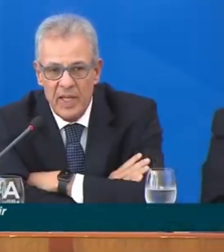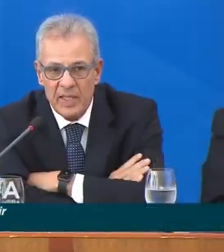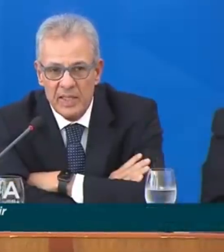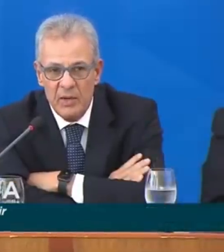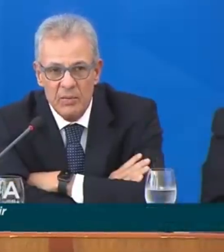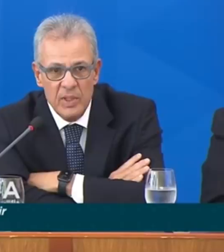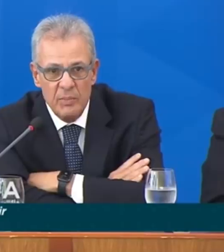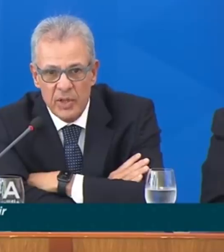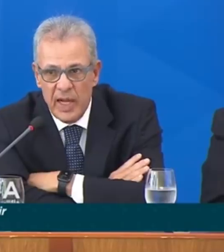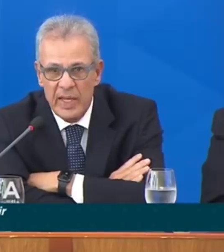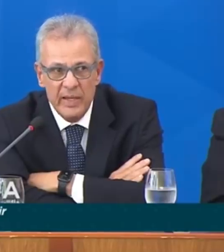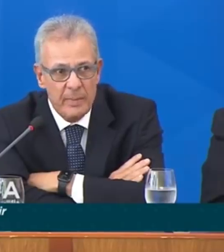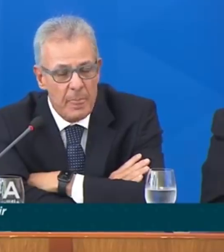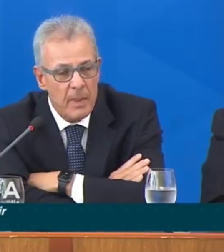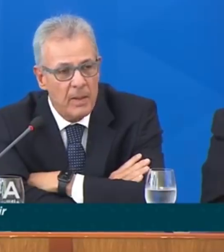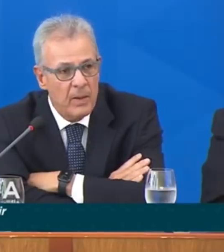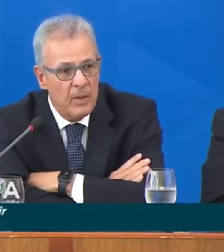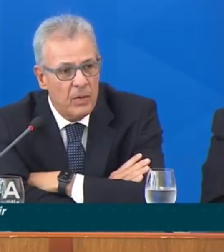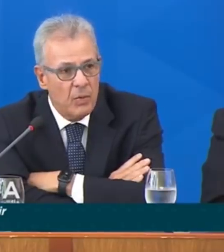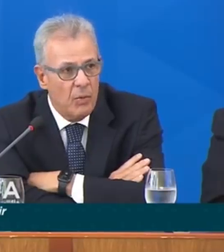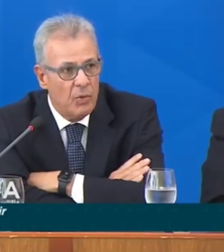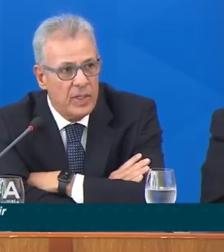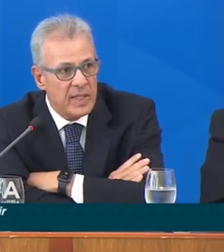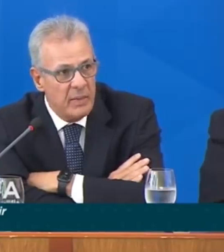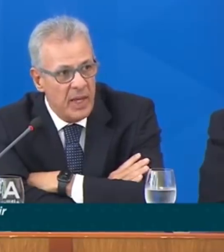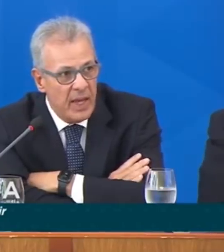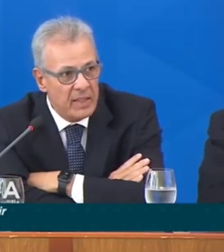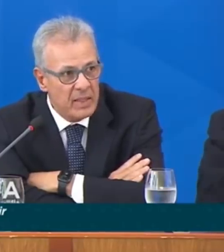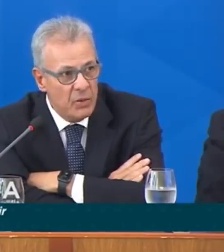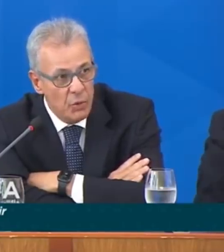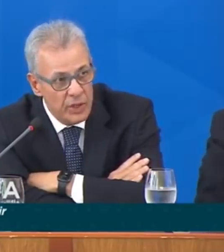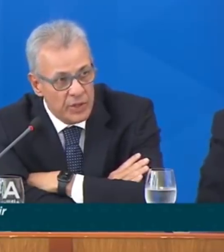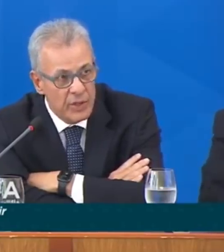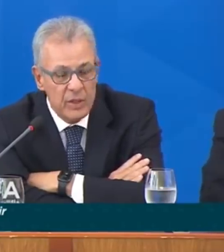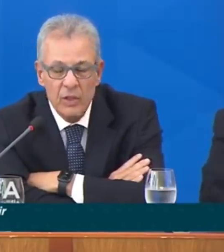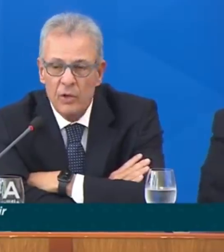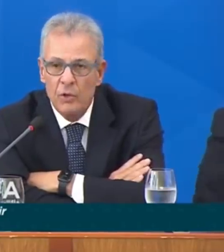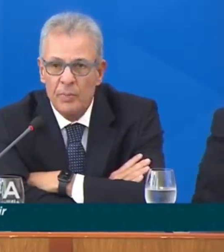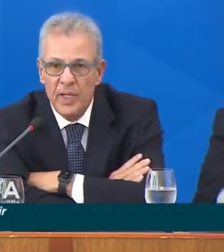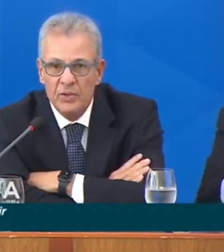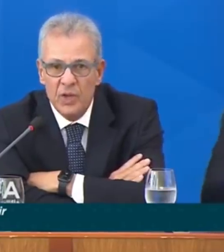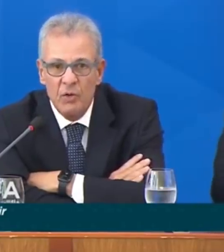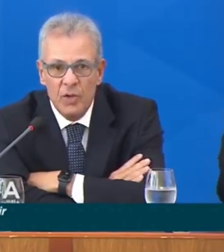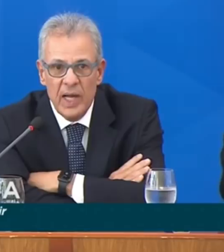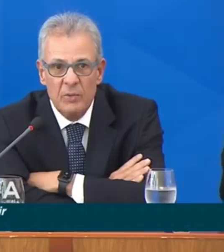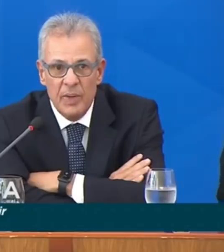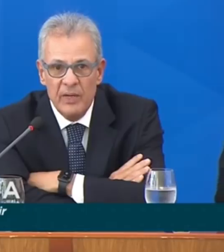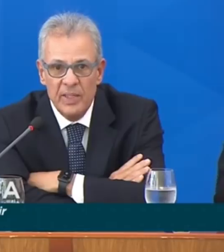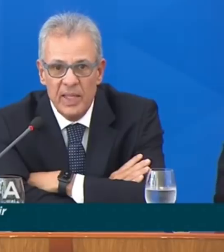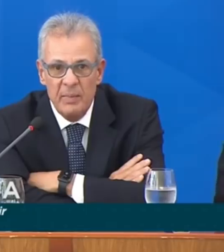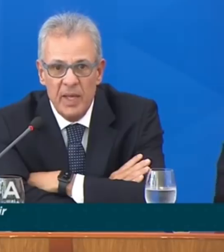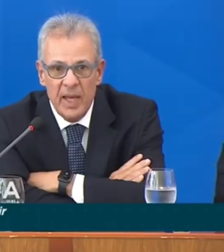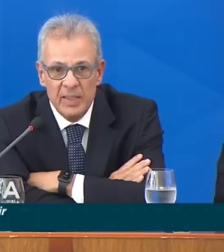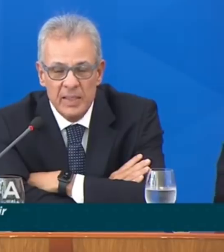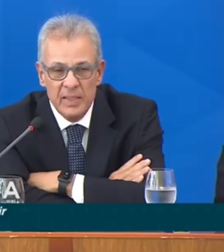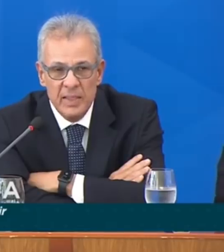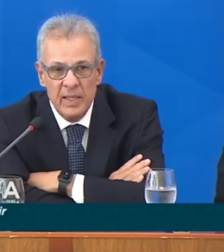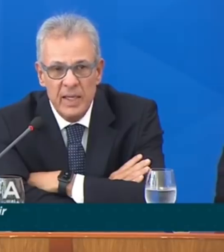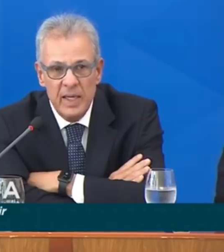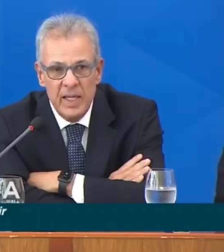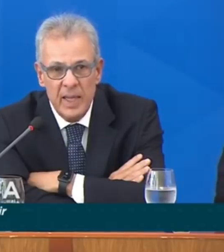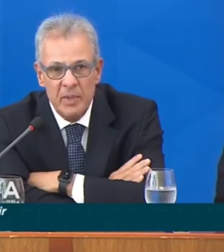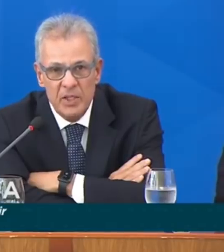uma avaliação tributária, como o ICMS. Hoje, o preço calculado para o